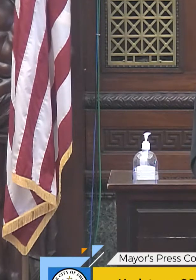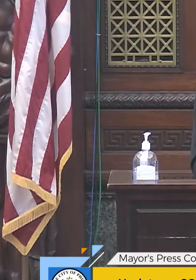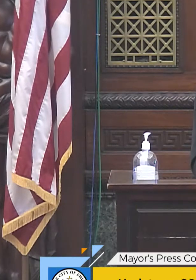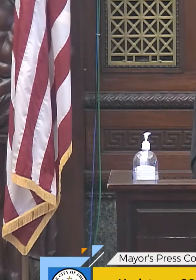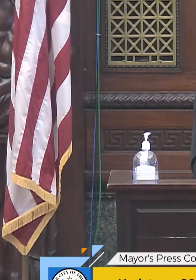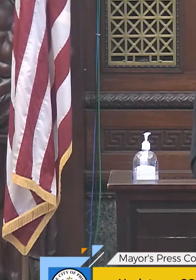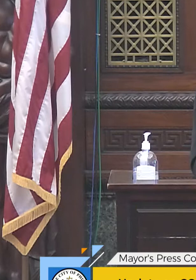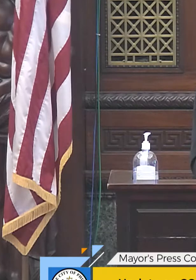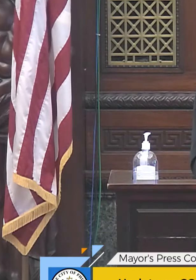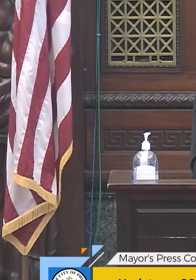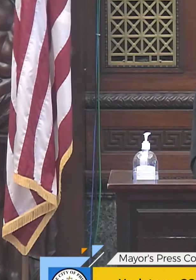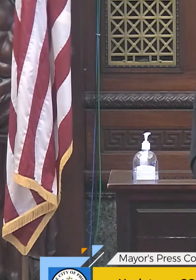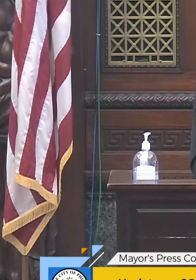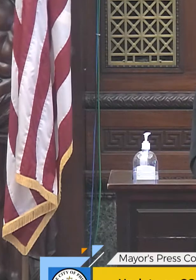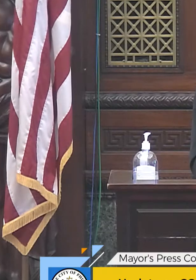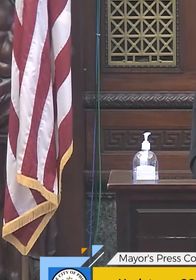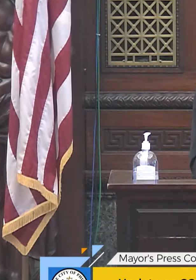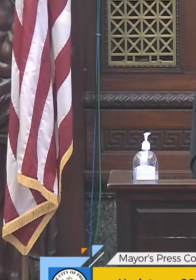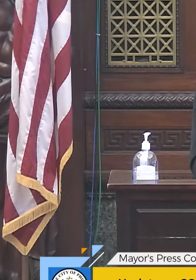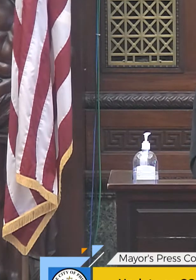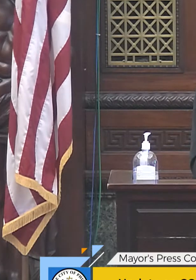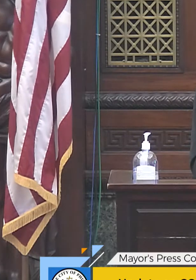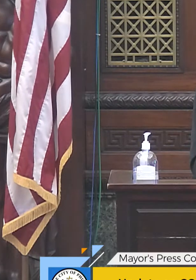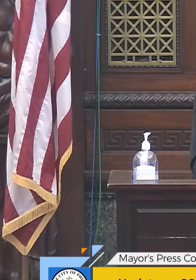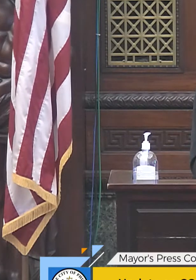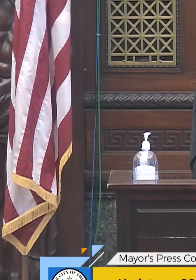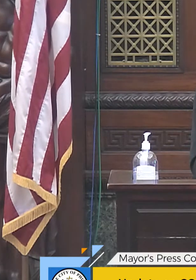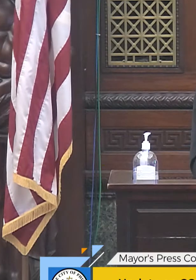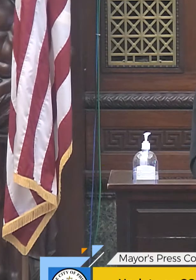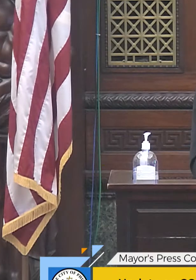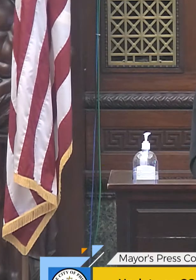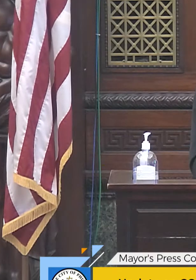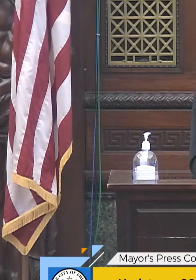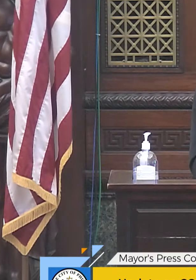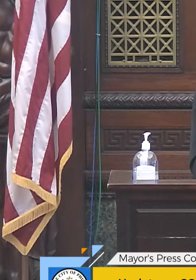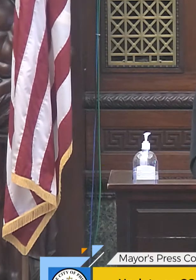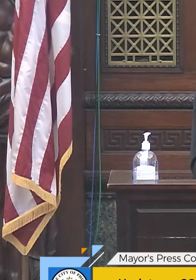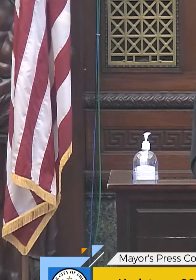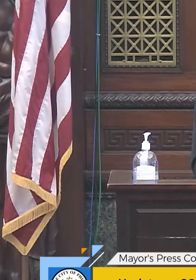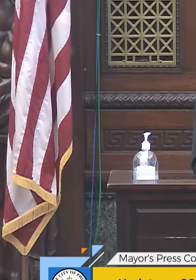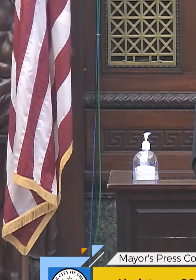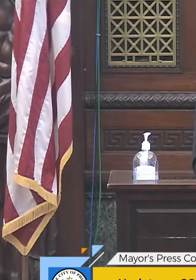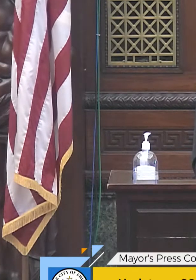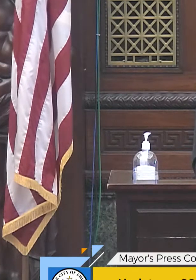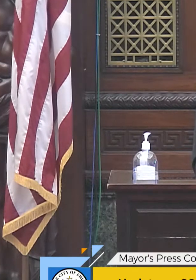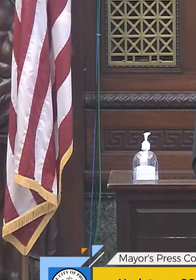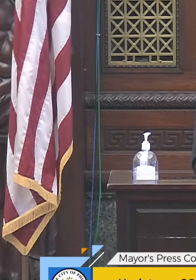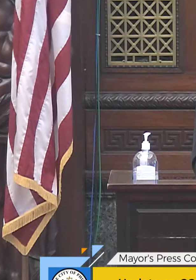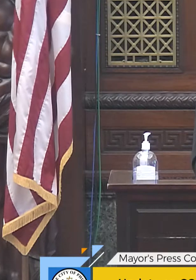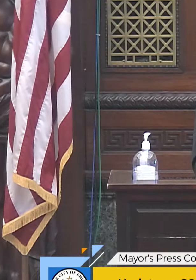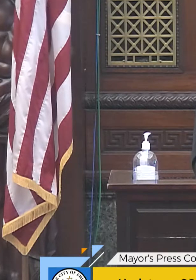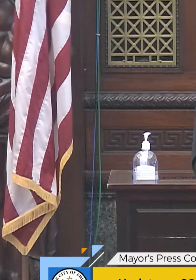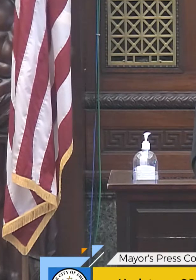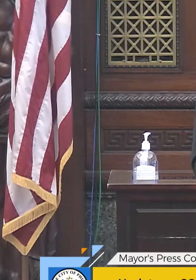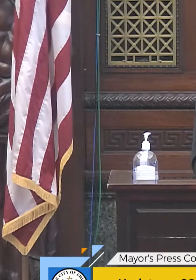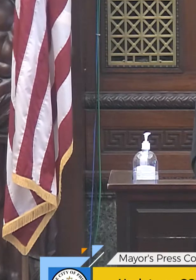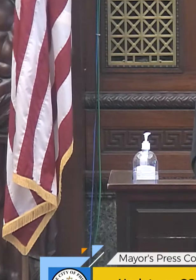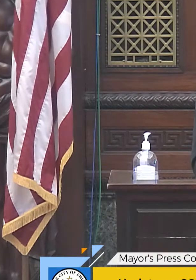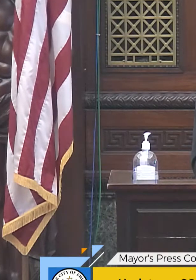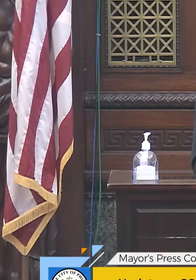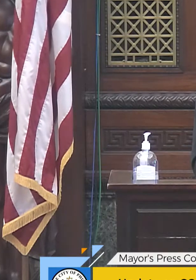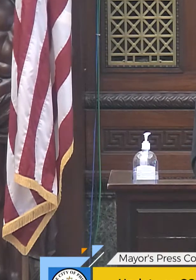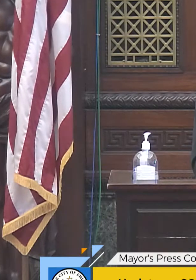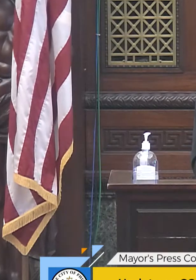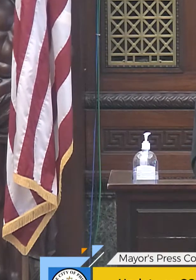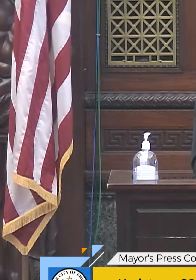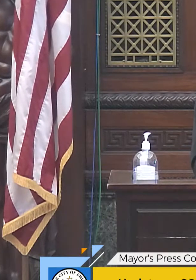grandes cantidades de personas y esto incluye las prisiones. Las medidas que está tomando el Departamento de Prisiones son las